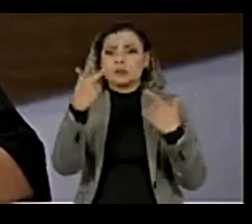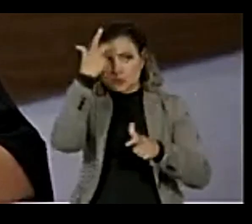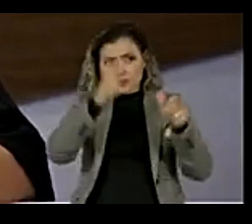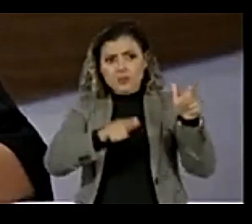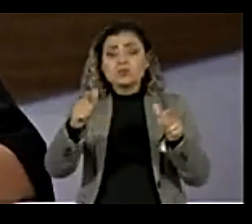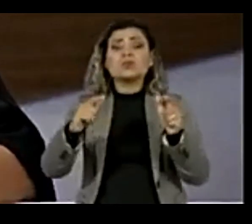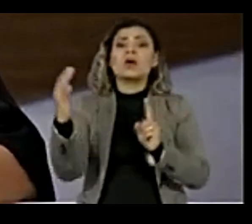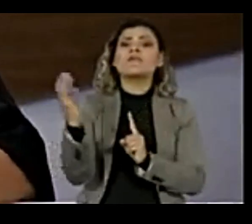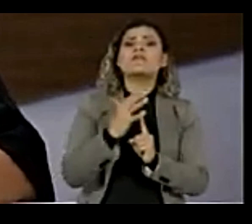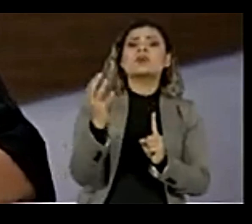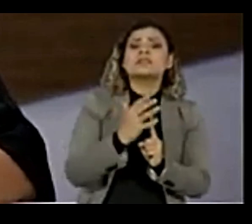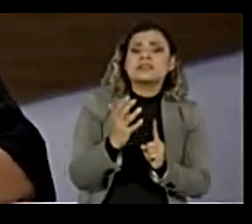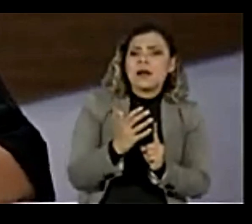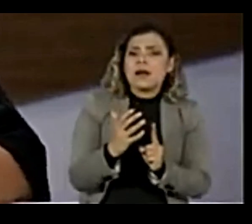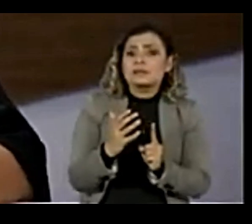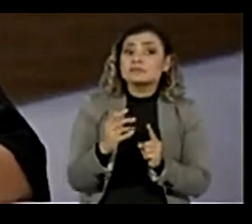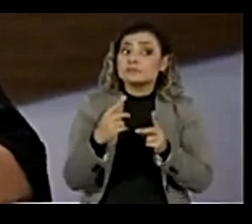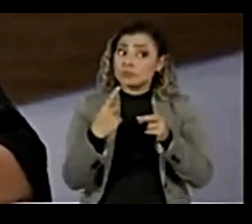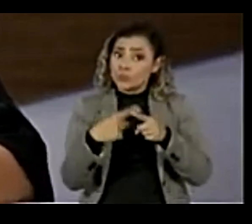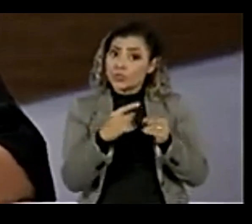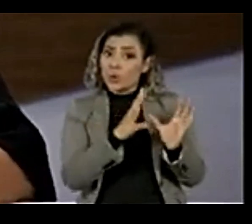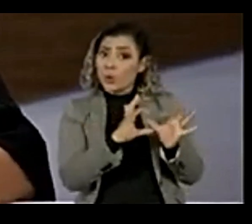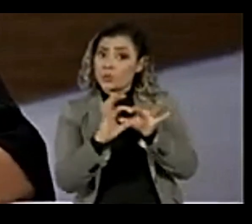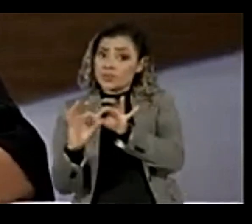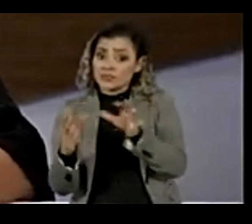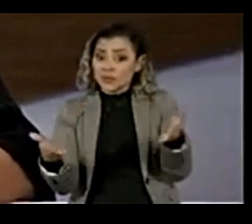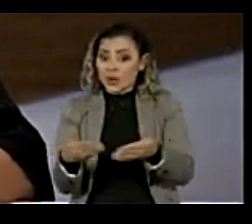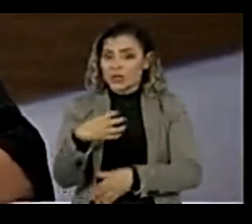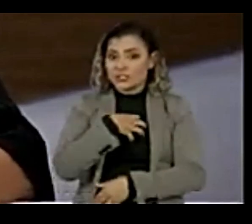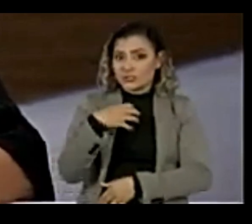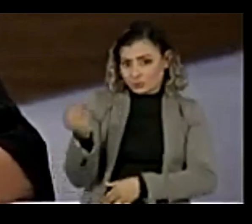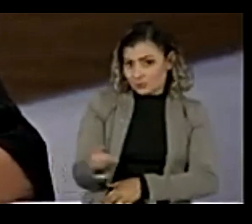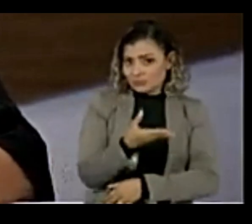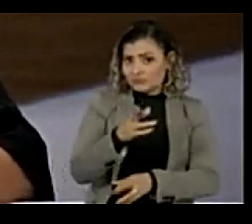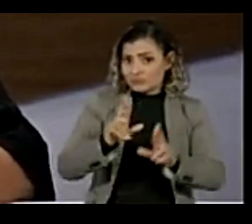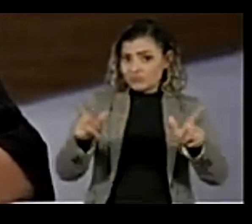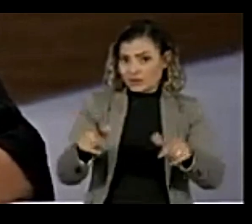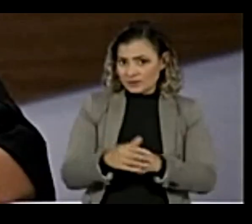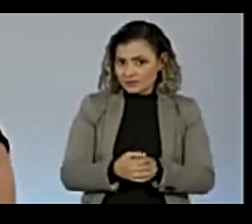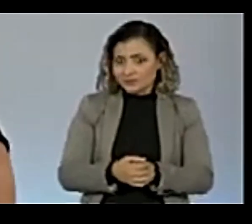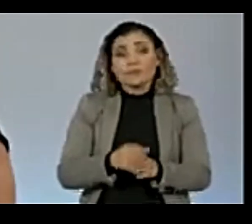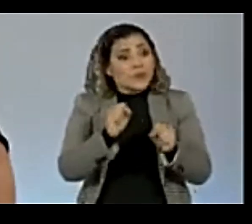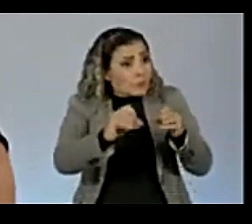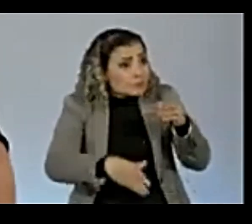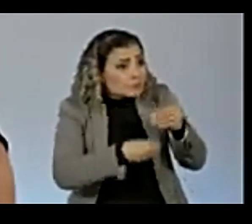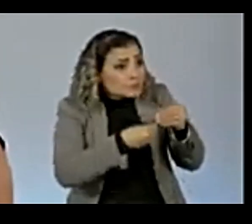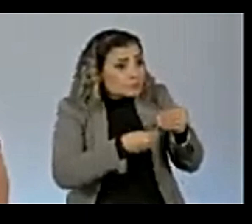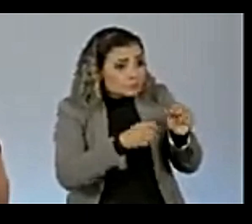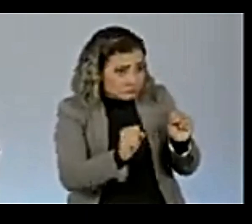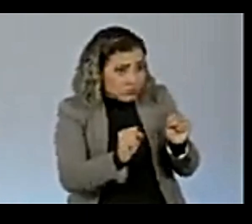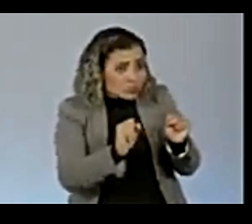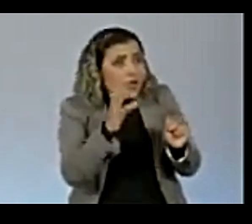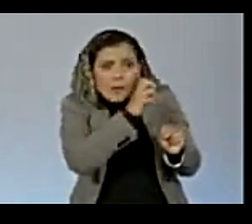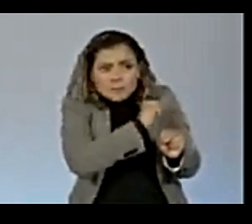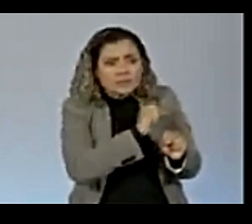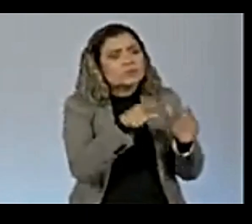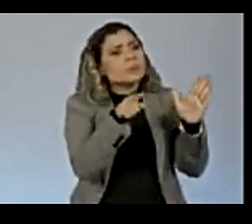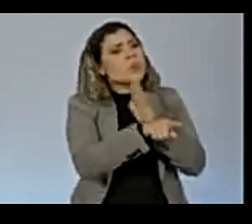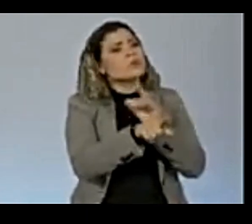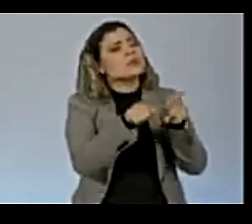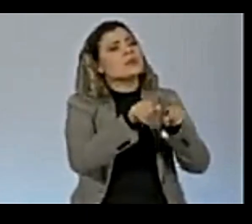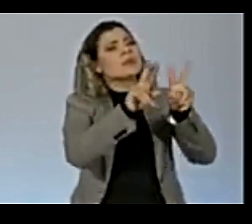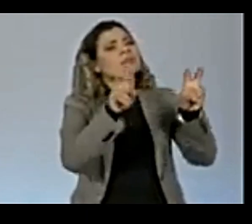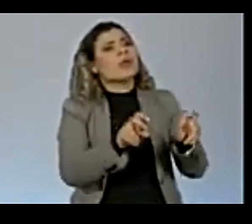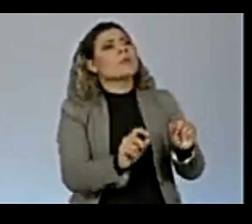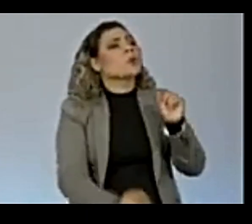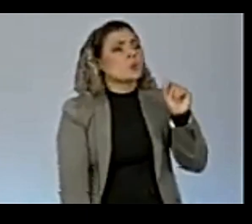influenciador diante desse contexto tão diferente que a gente está vivendo agora? Posso emendar, porque tem a ver com esse mesmo assunto? Eu queria perguntar justamente por